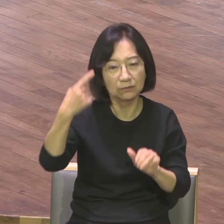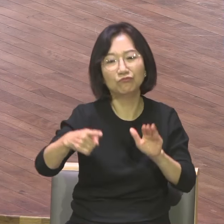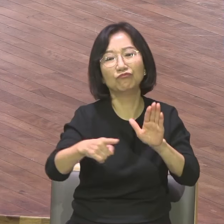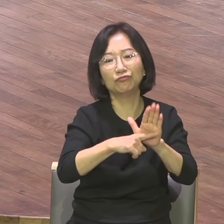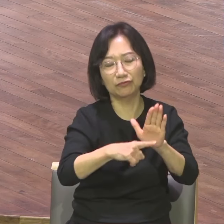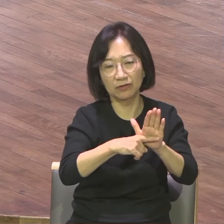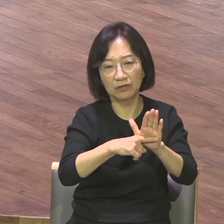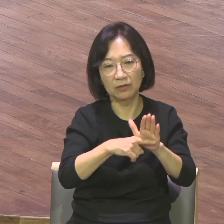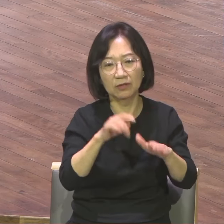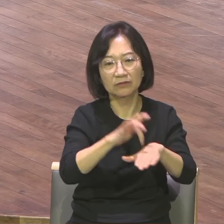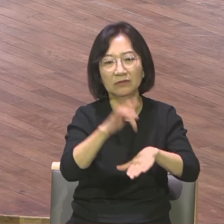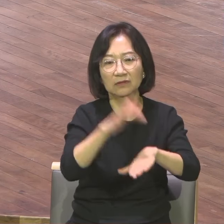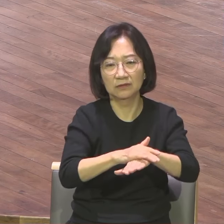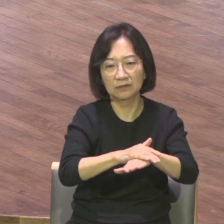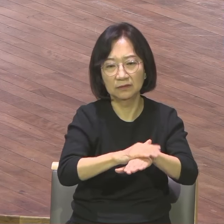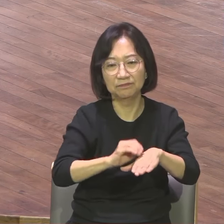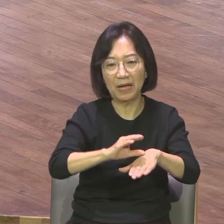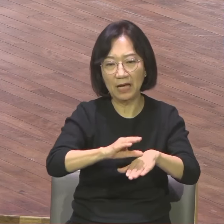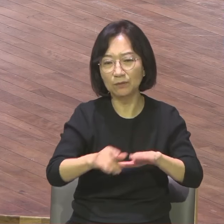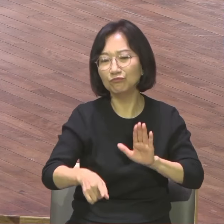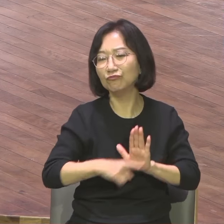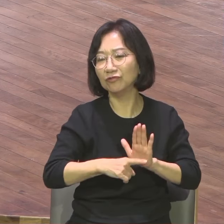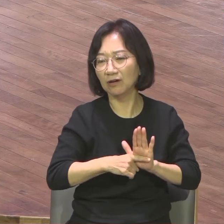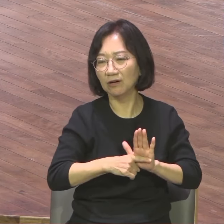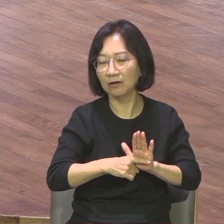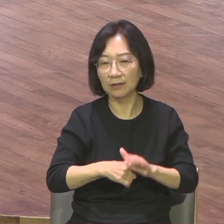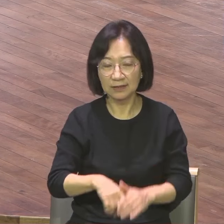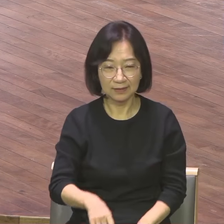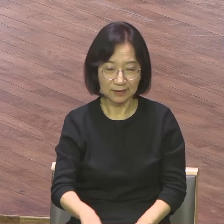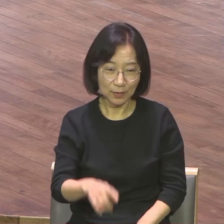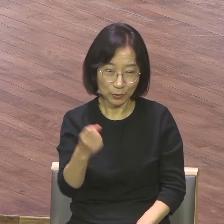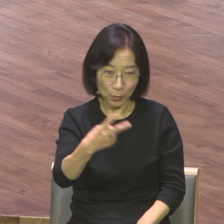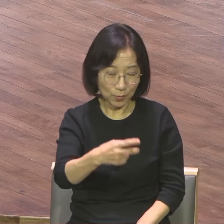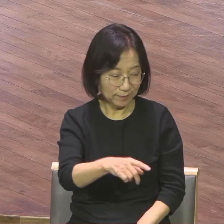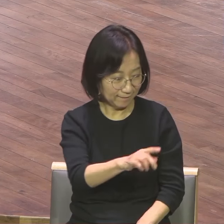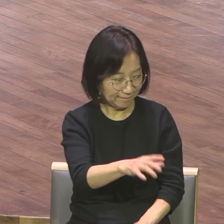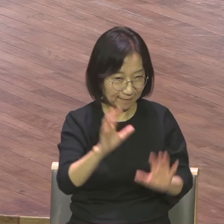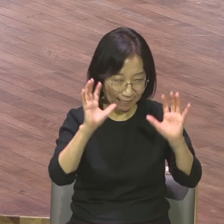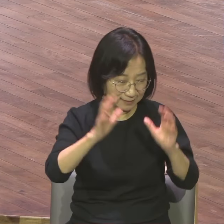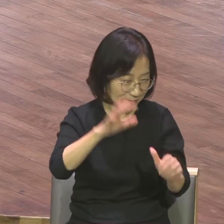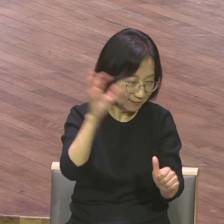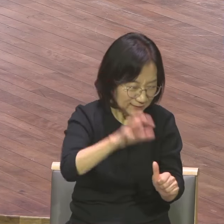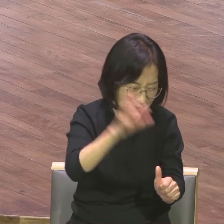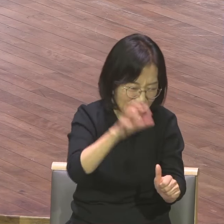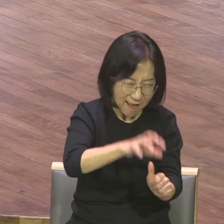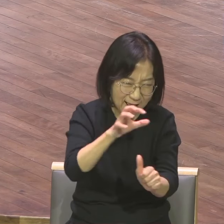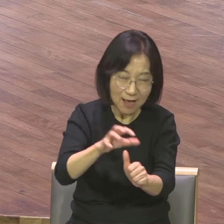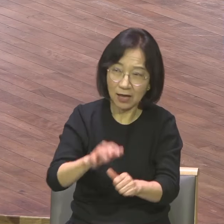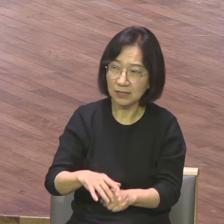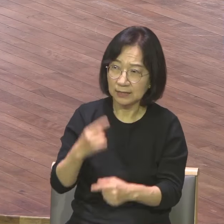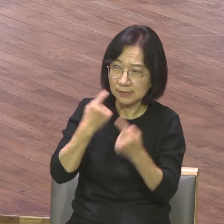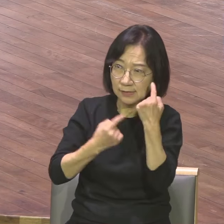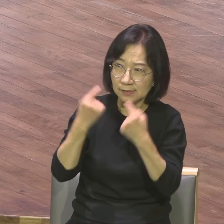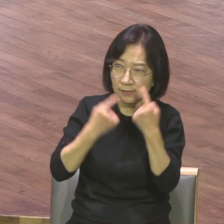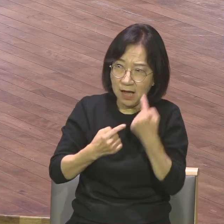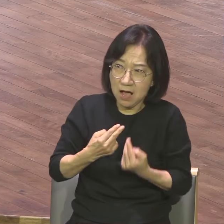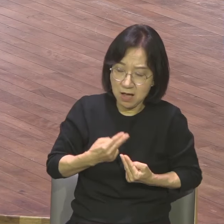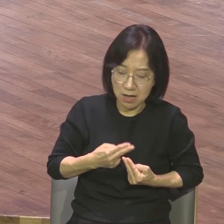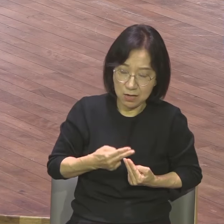부정적 그런 체질이 되어버려요. 야단 맞고 자란 자녀들에게요 상처가 늘 자꾸 쌓여지면 어떻게